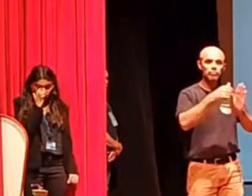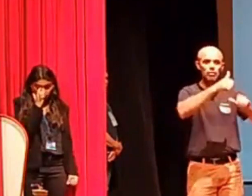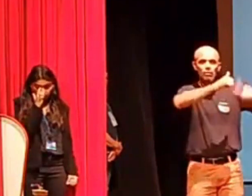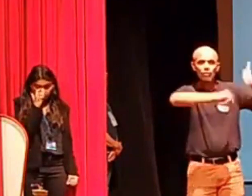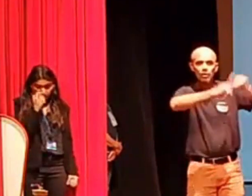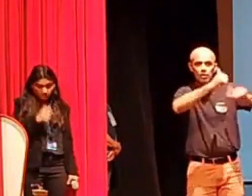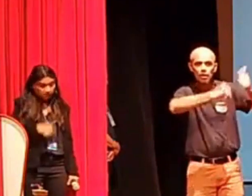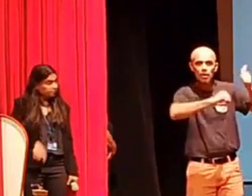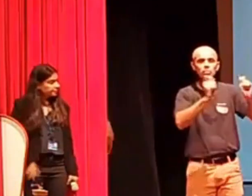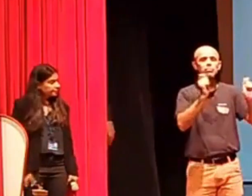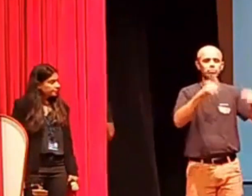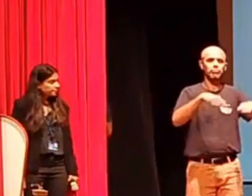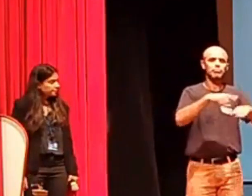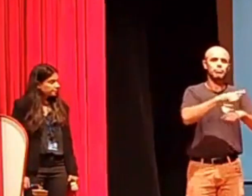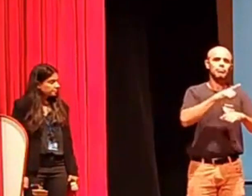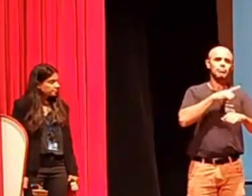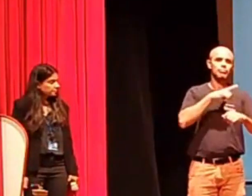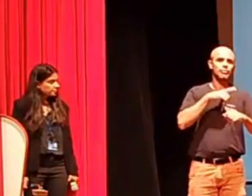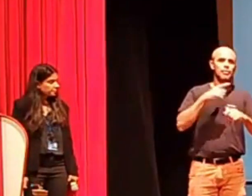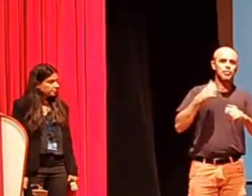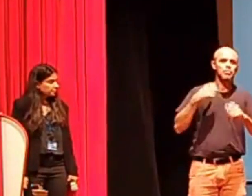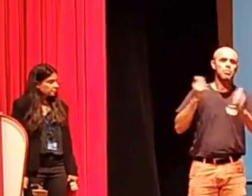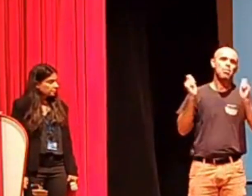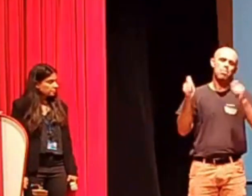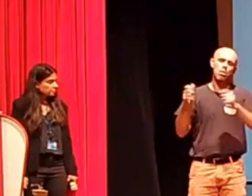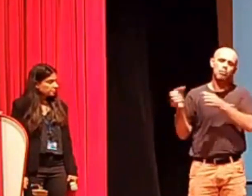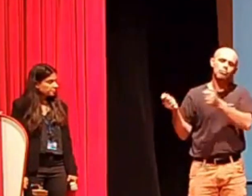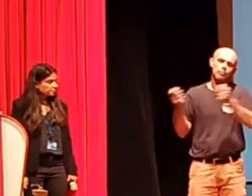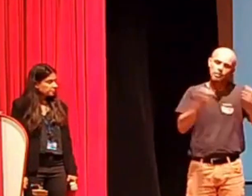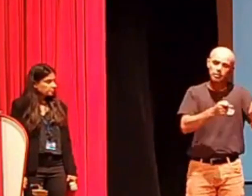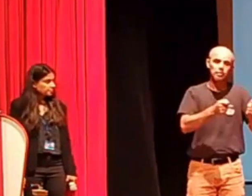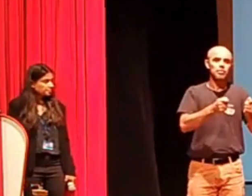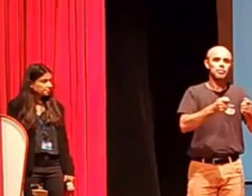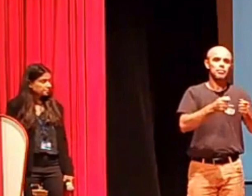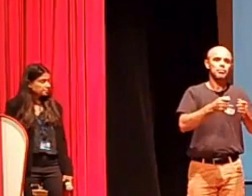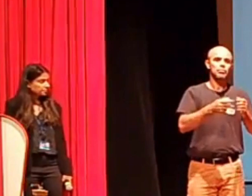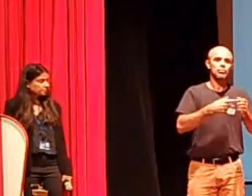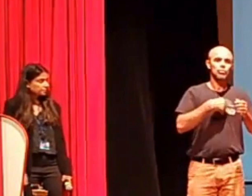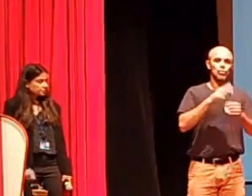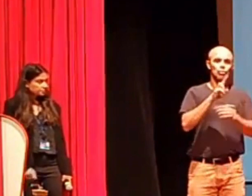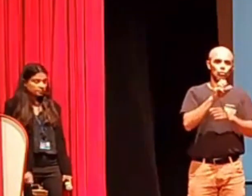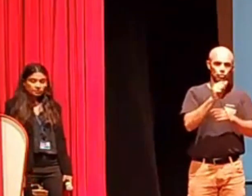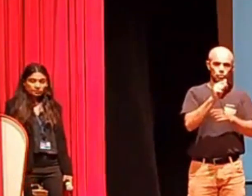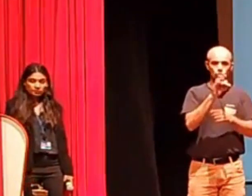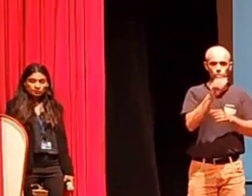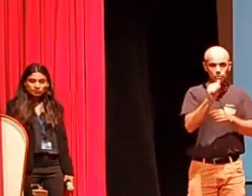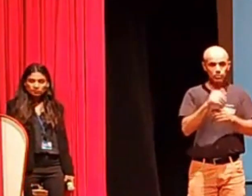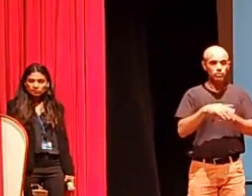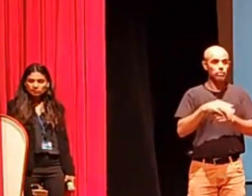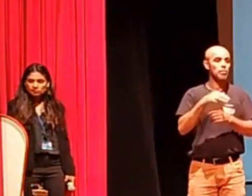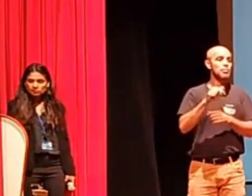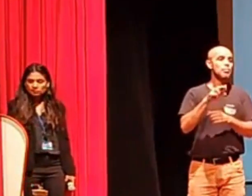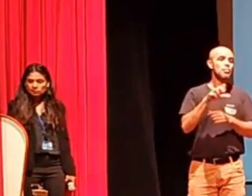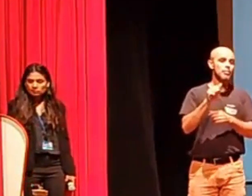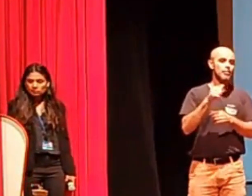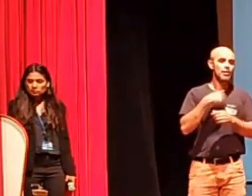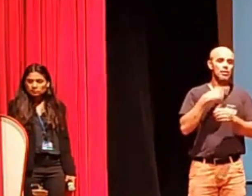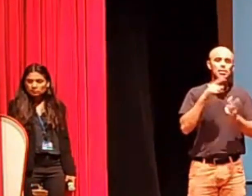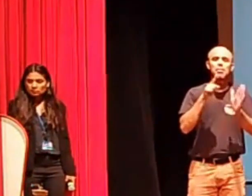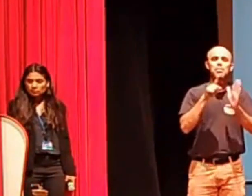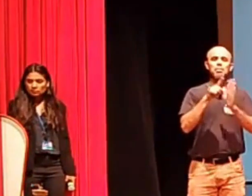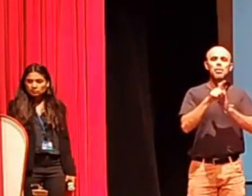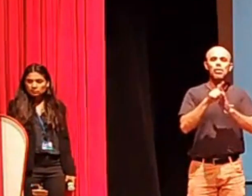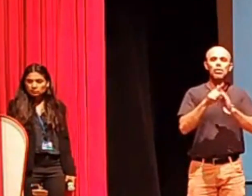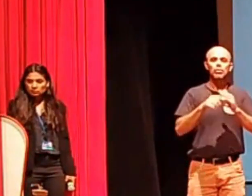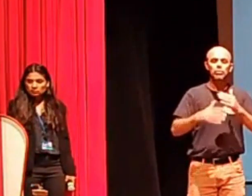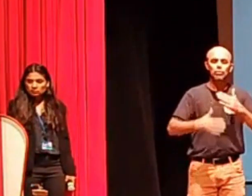isso e que a gente tenha a condição de trazer as academias para todas as usáveis. A Marli Francisca Gonçalves fala de